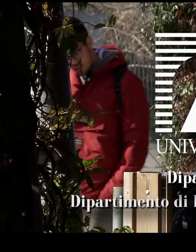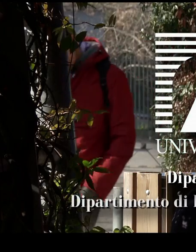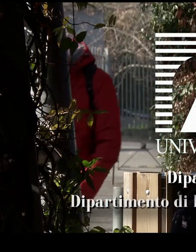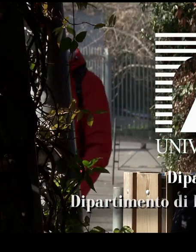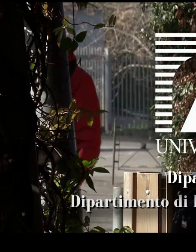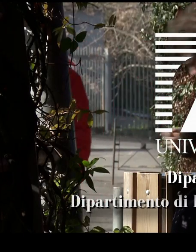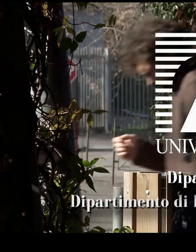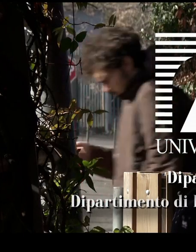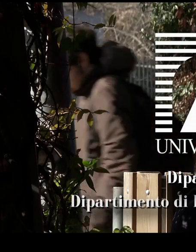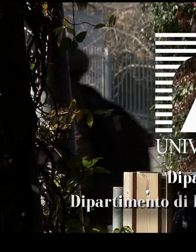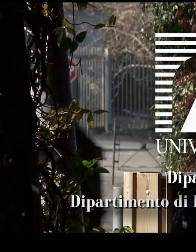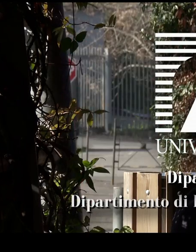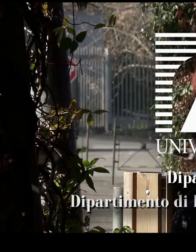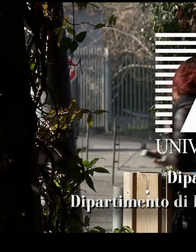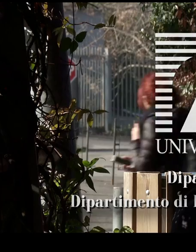secondo